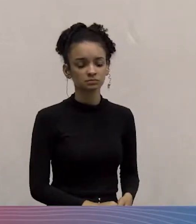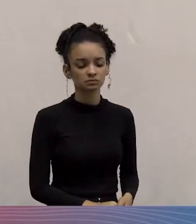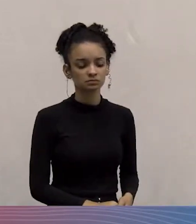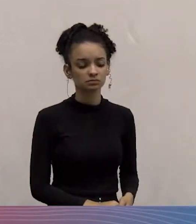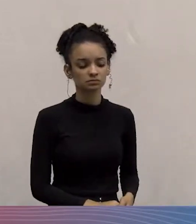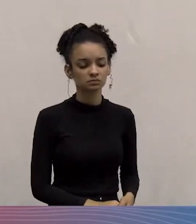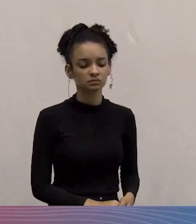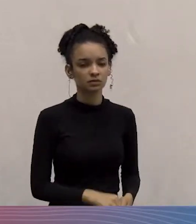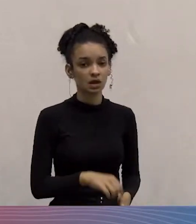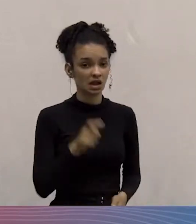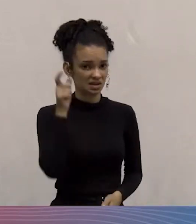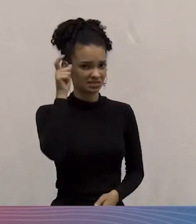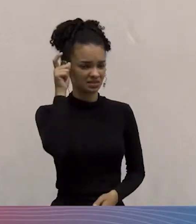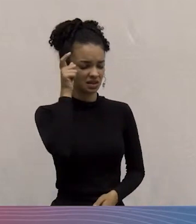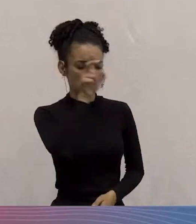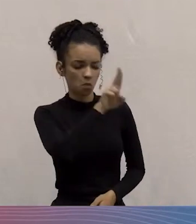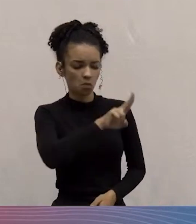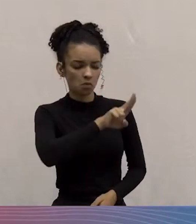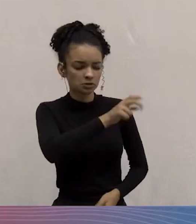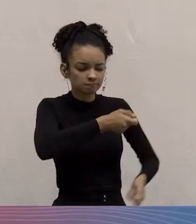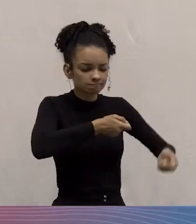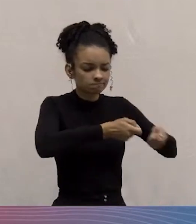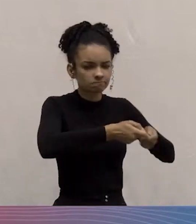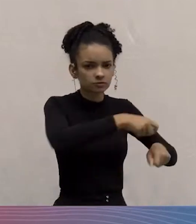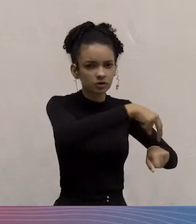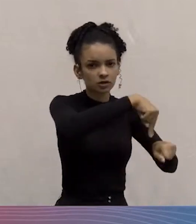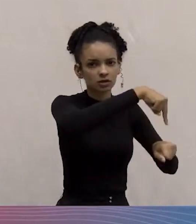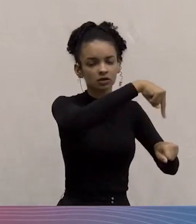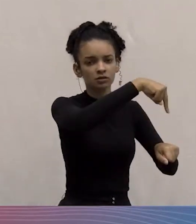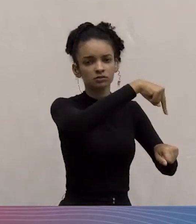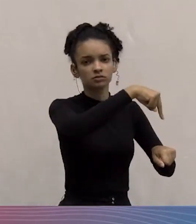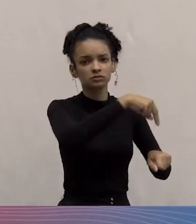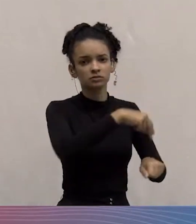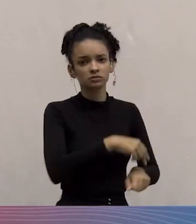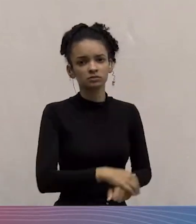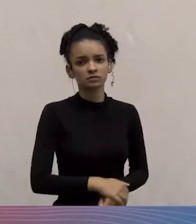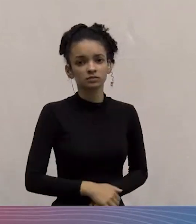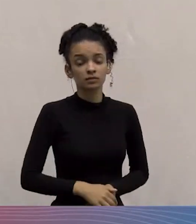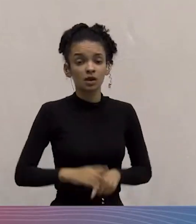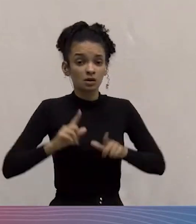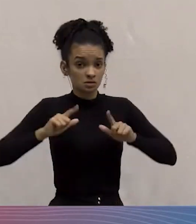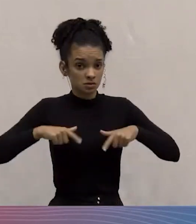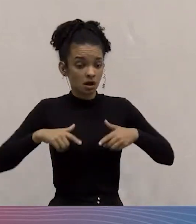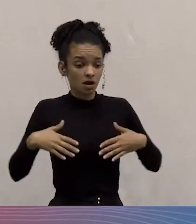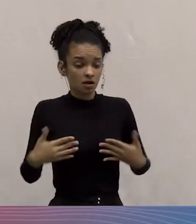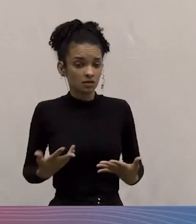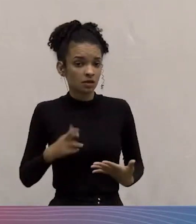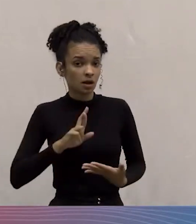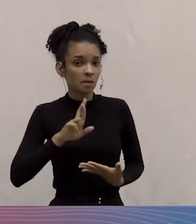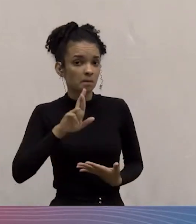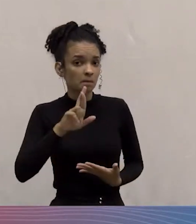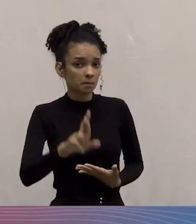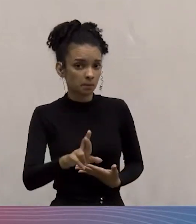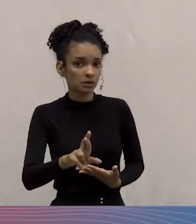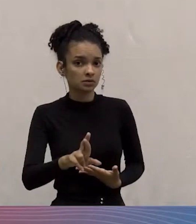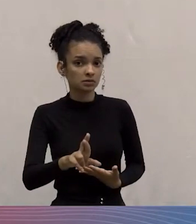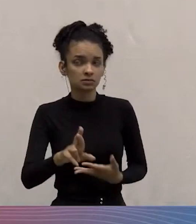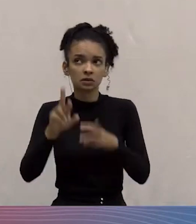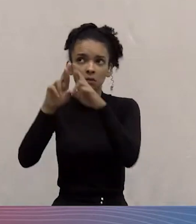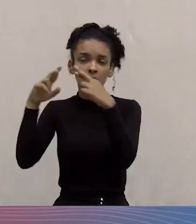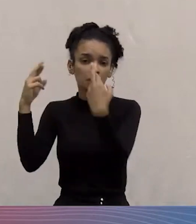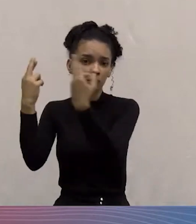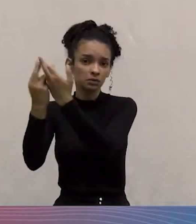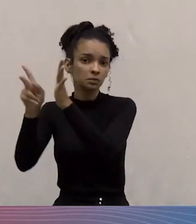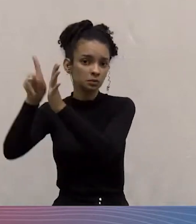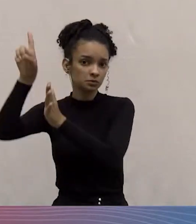que usa Satanás para dominar as nações. Israel então representava o reino de